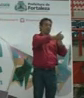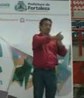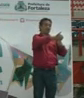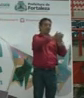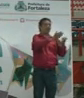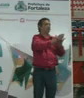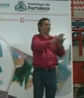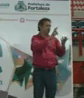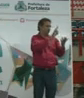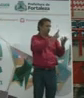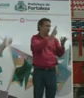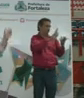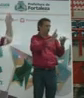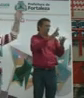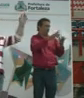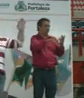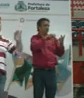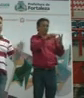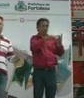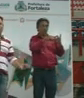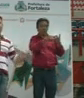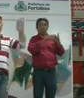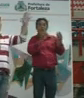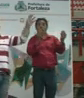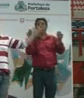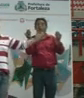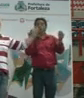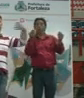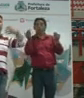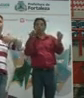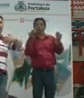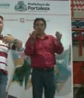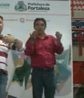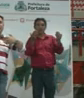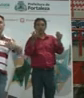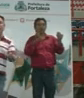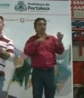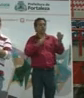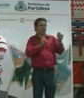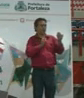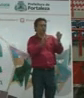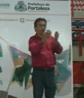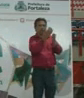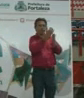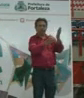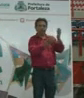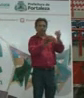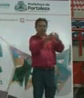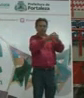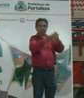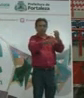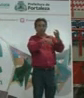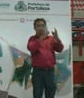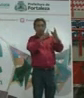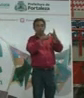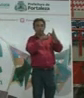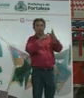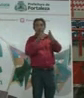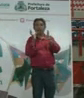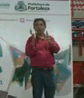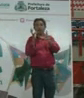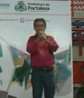usado, o da comparação, que eu isolei a mesma variável e igualei, e o método da adição, que